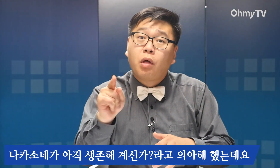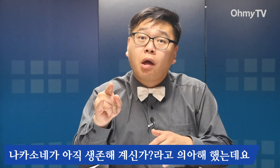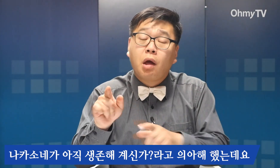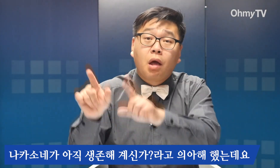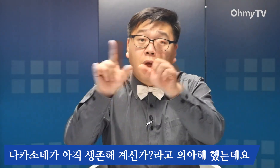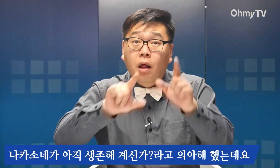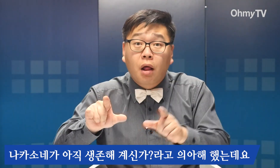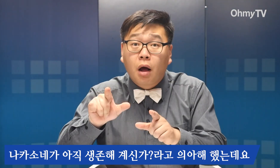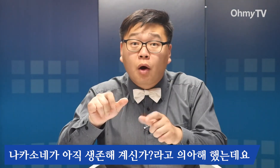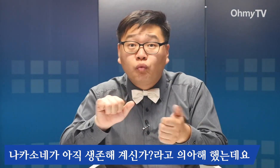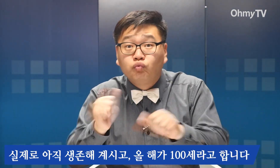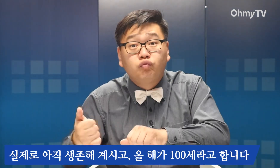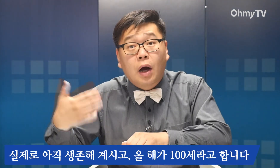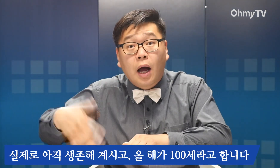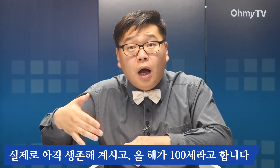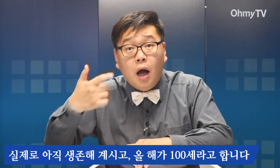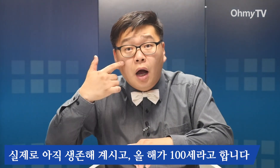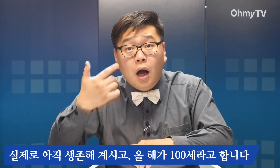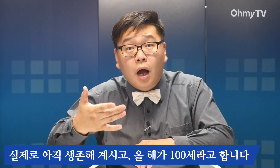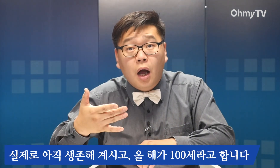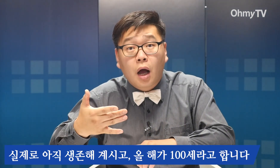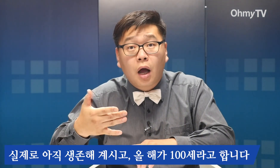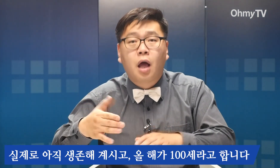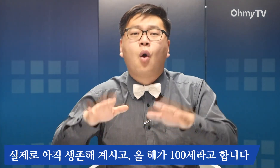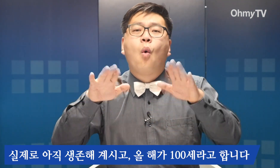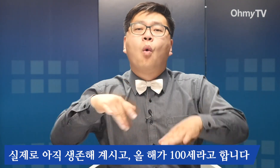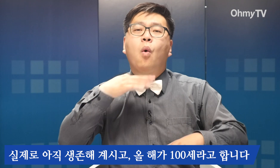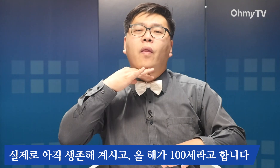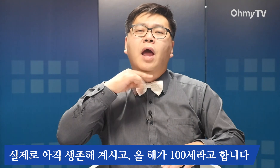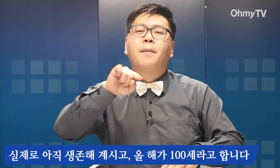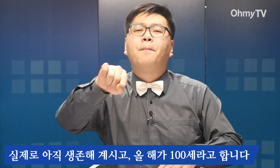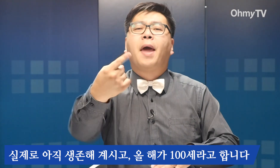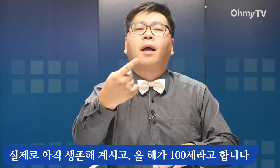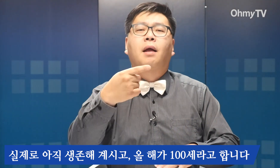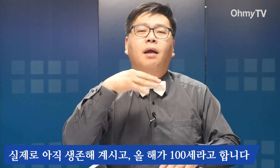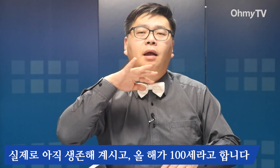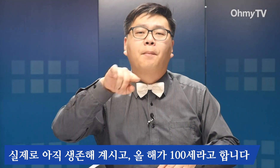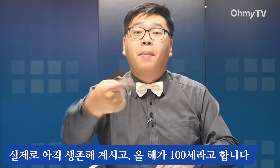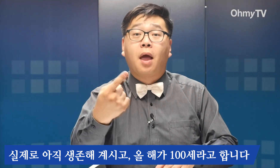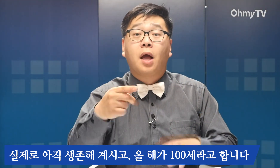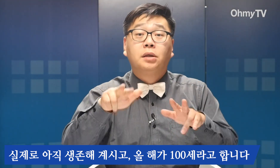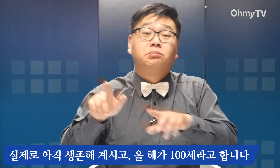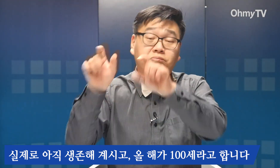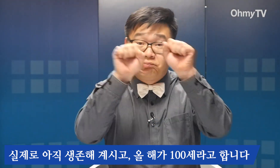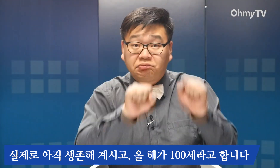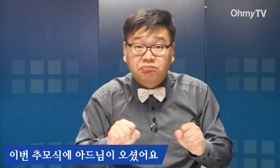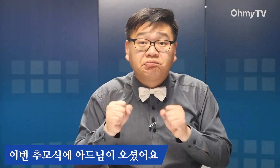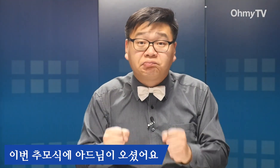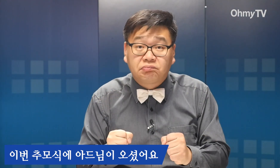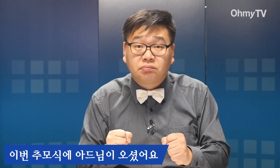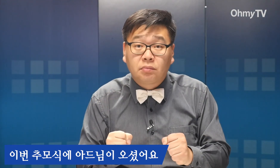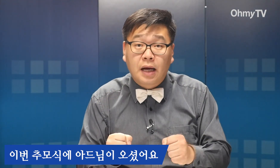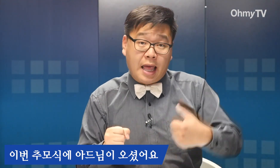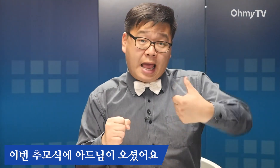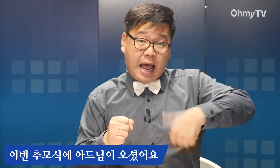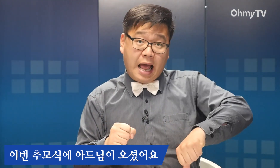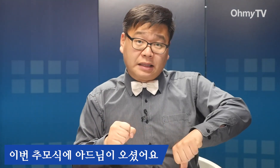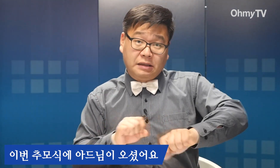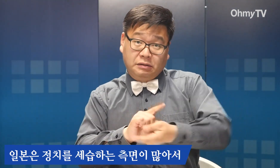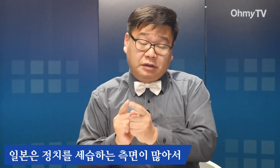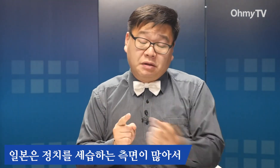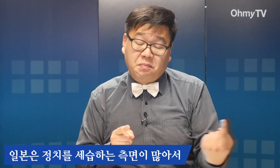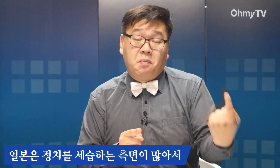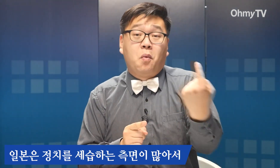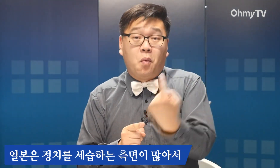하는 의아점이 있었는데요. 실제로 올해가 딱 100세가 되신다고 합니다. 아직 생존해 계시고 아드님이 이제